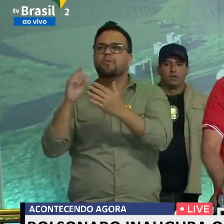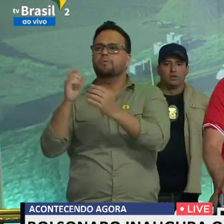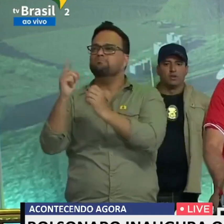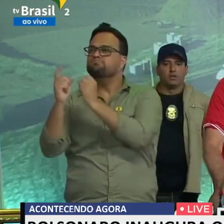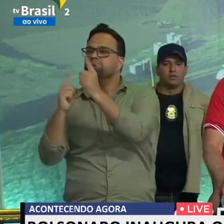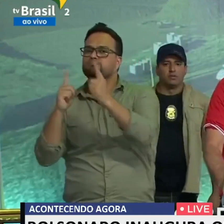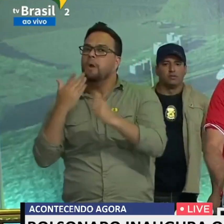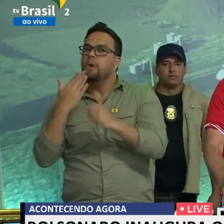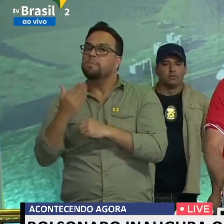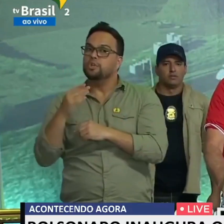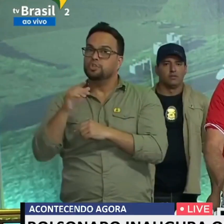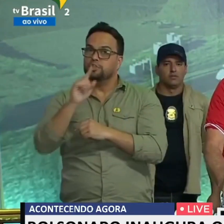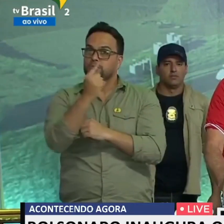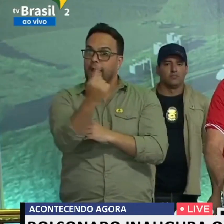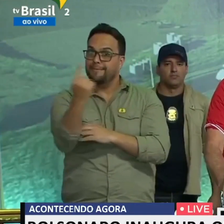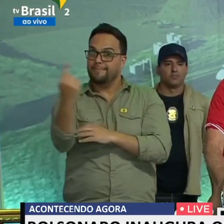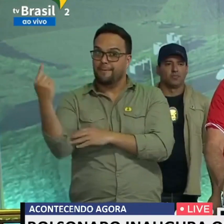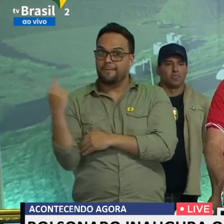eu pedi que